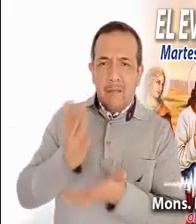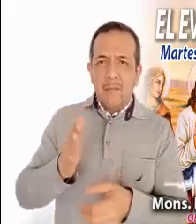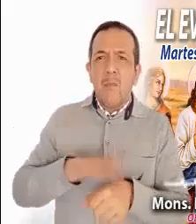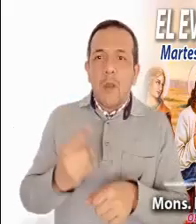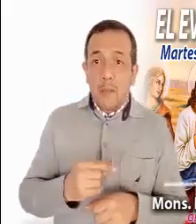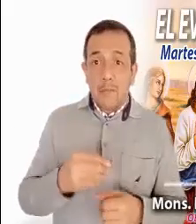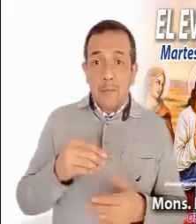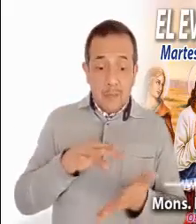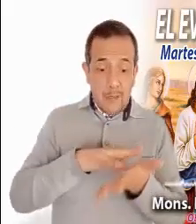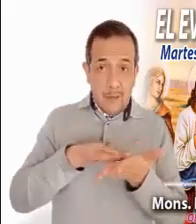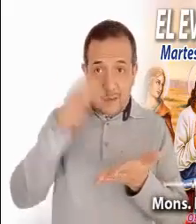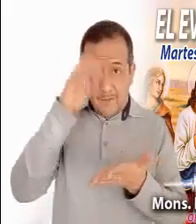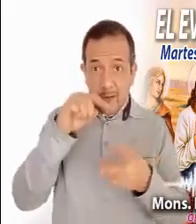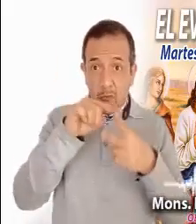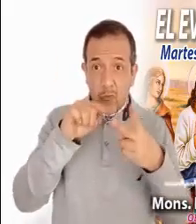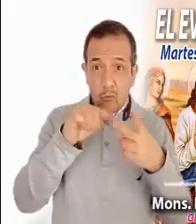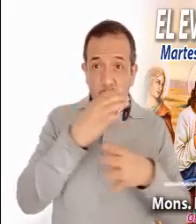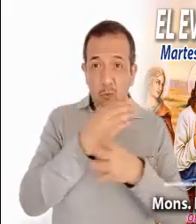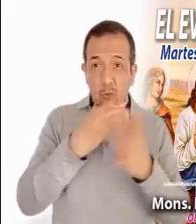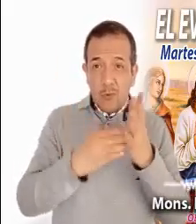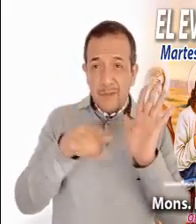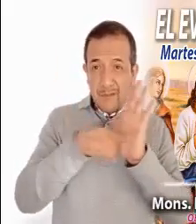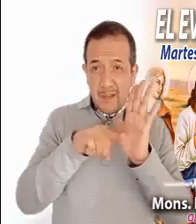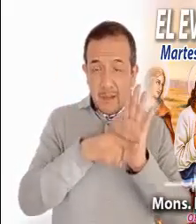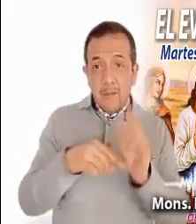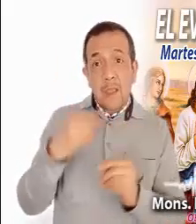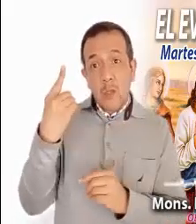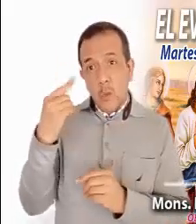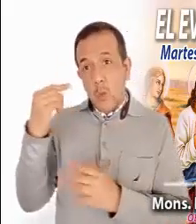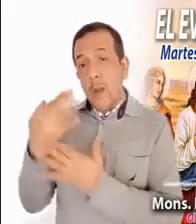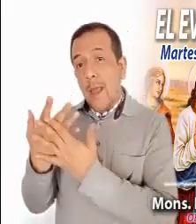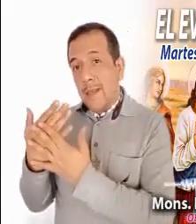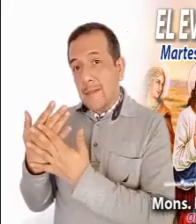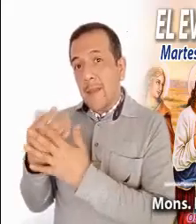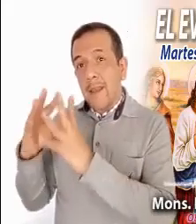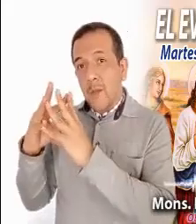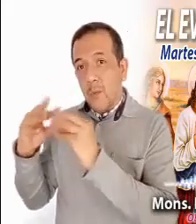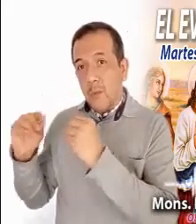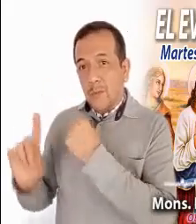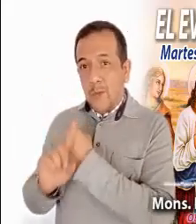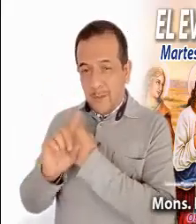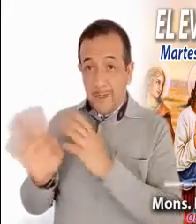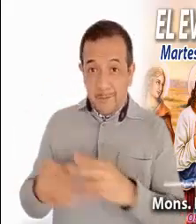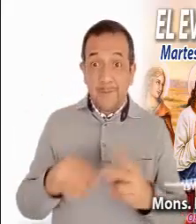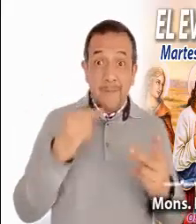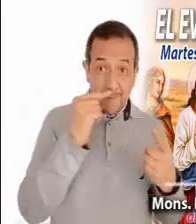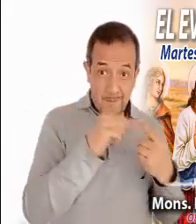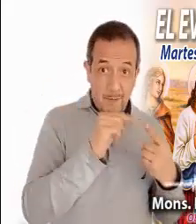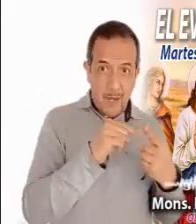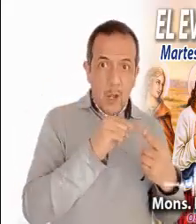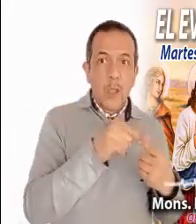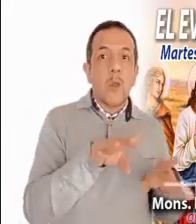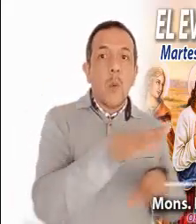realidades y un signo de esperanza. La primera realidad que salta en nuestra vida son las puertas